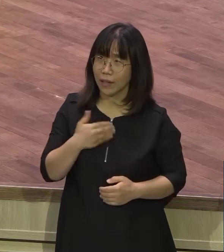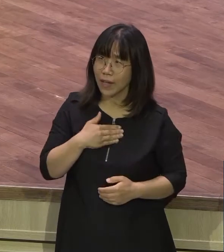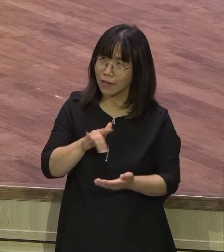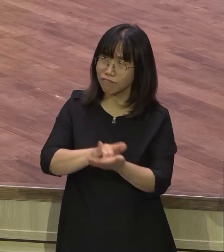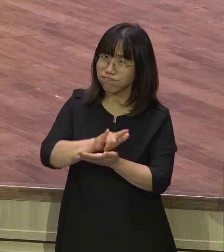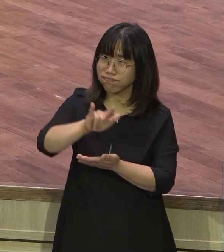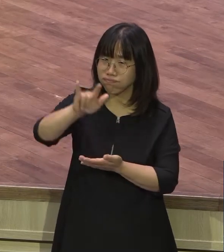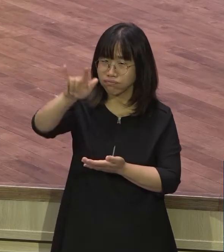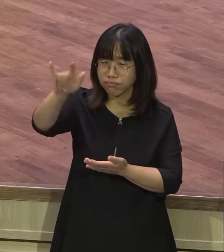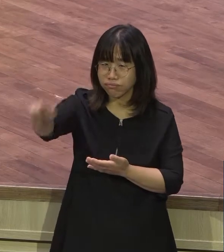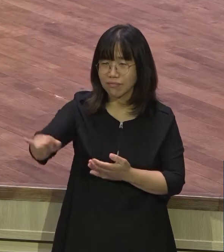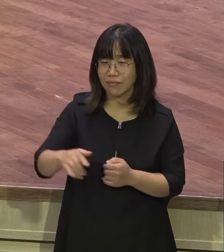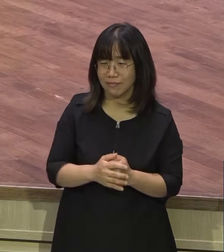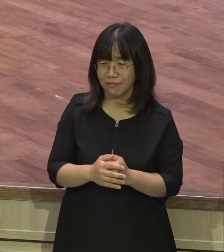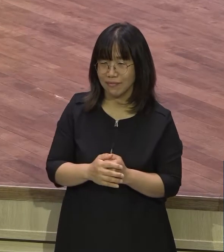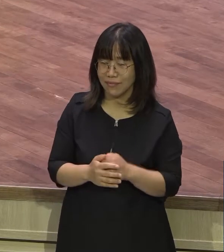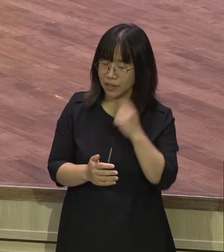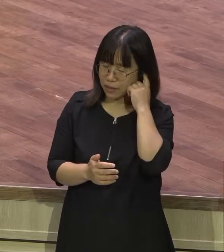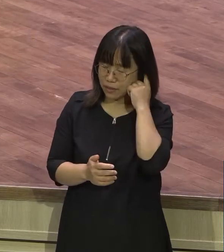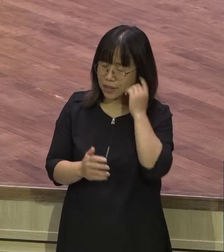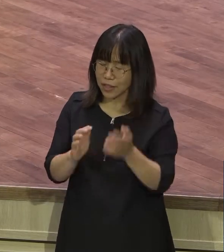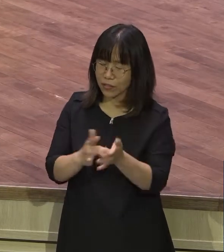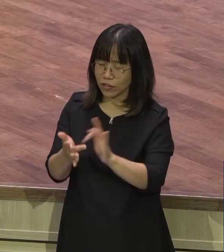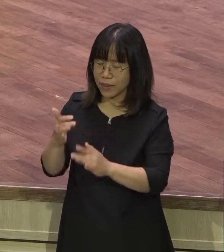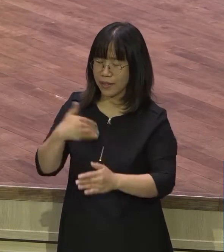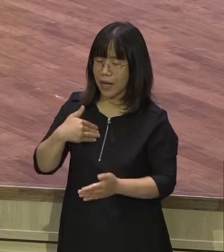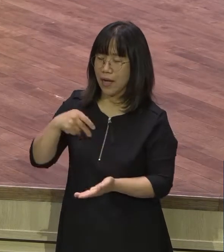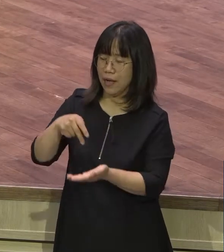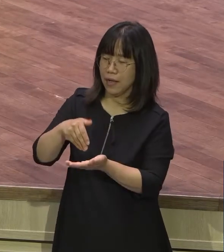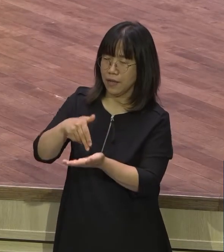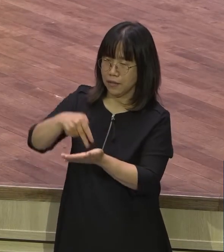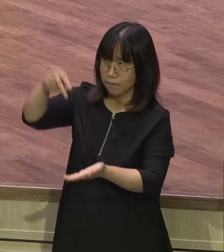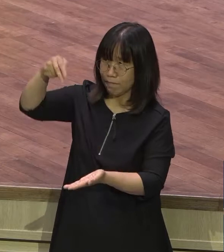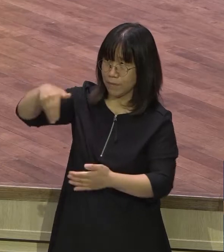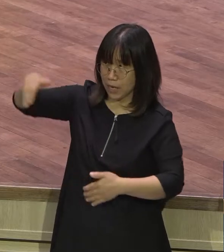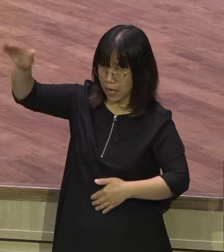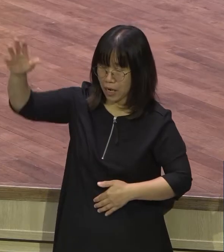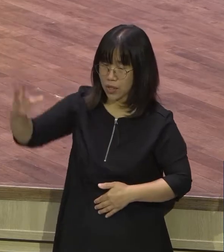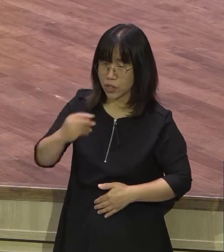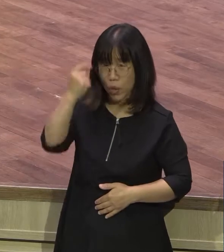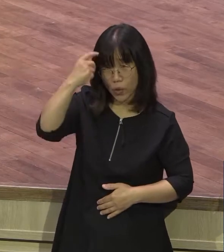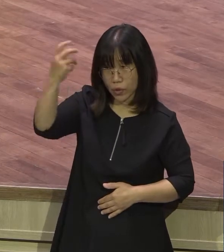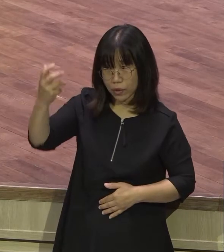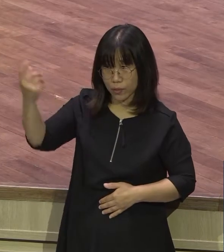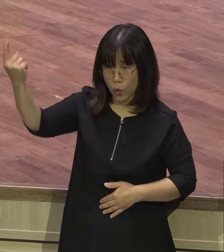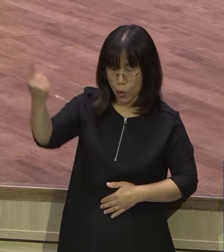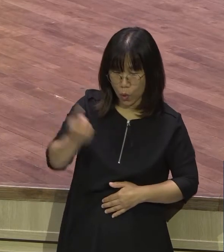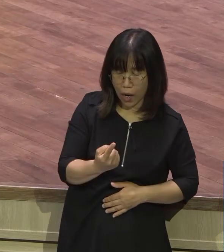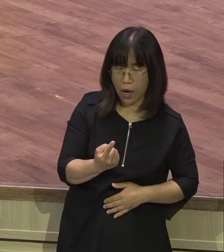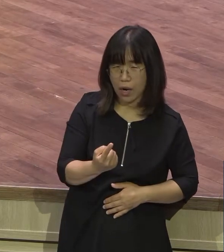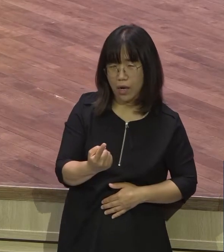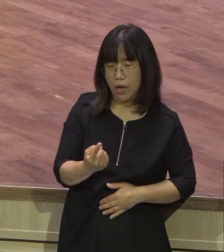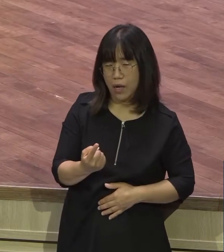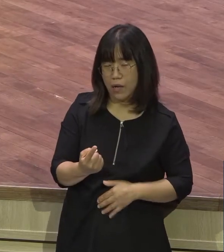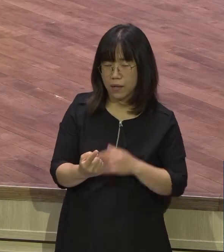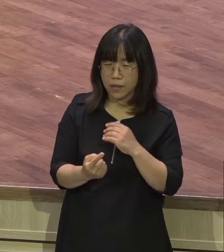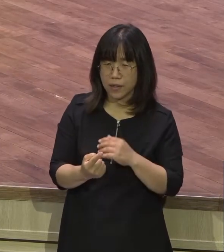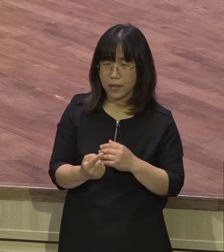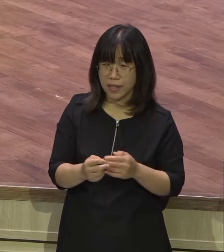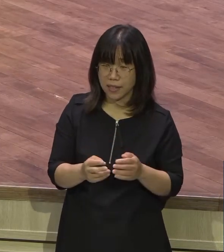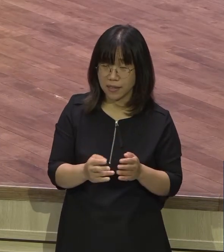온 인류가 구원한다 내가 가야 성령이 오셔야 시공을 초월해버려 예수님은 예루살렘 가야